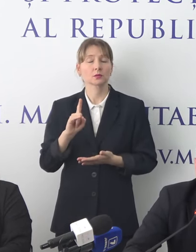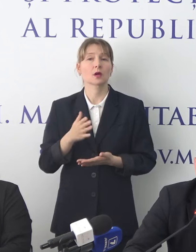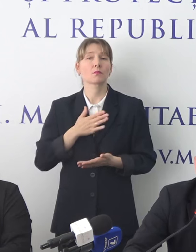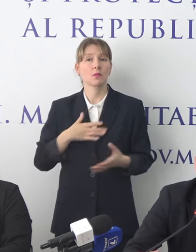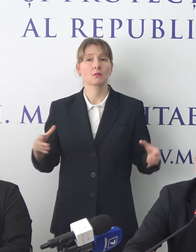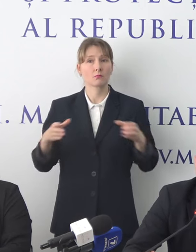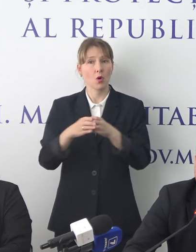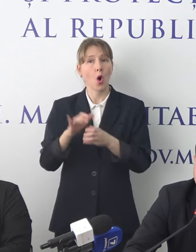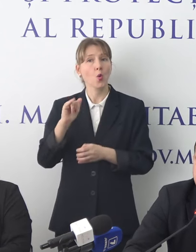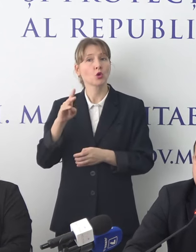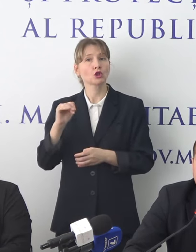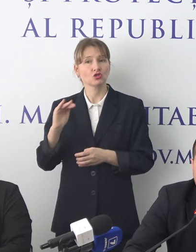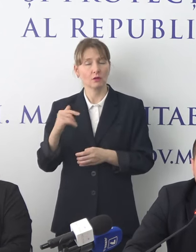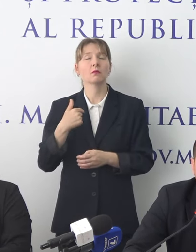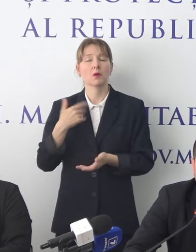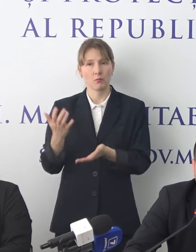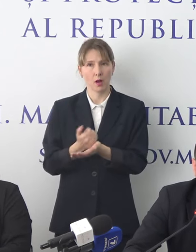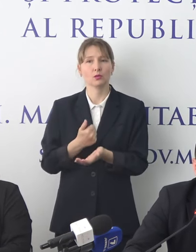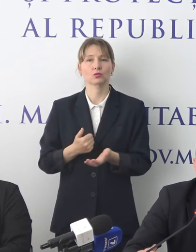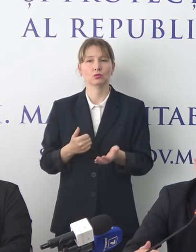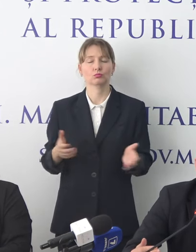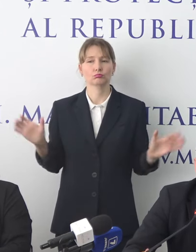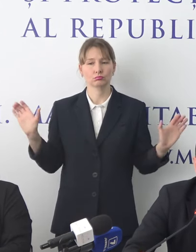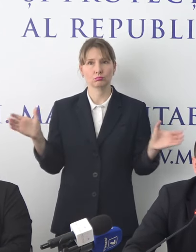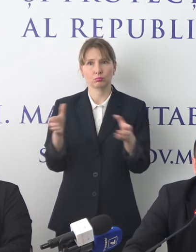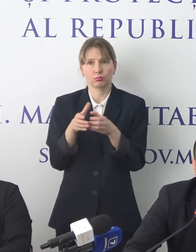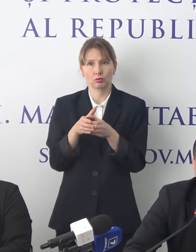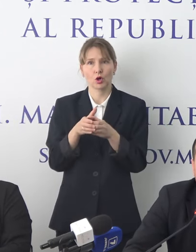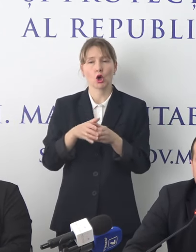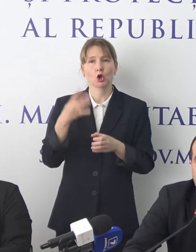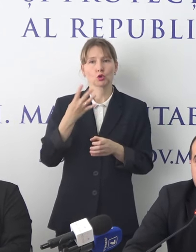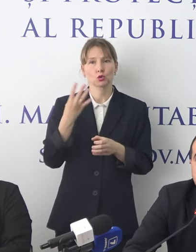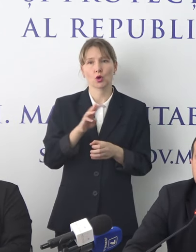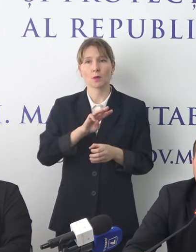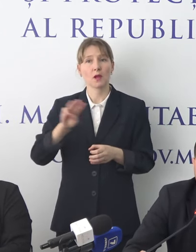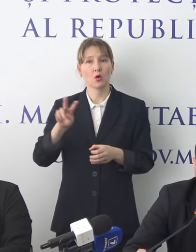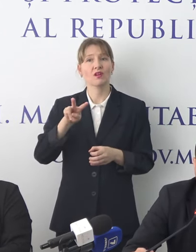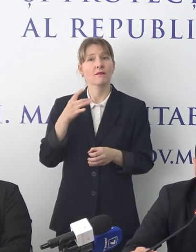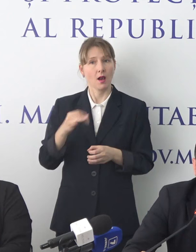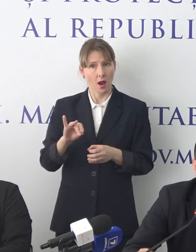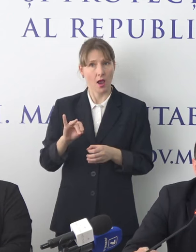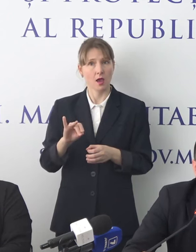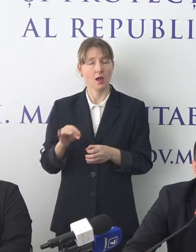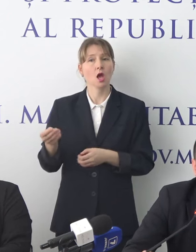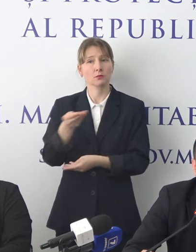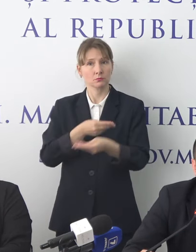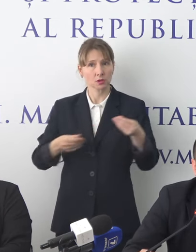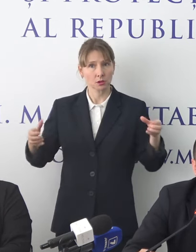la UNICEF, am putut să mobilizăm aproximativ 40 de milioane de lei pentru